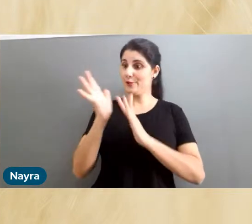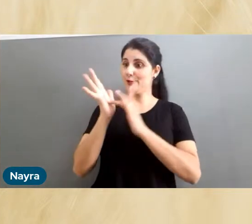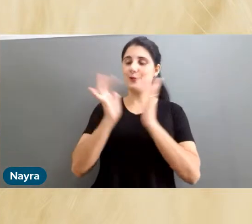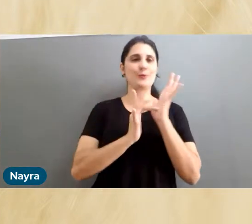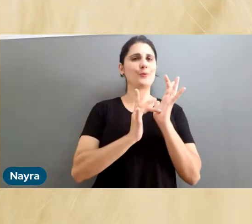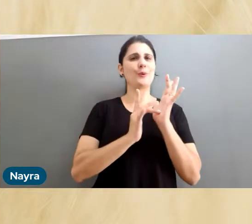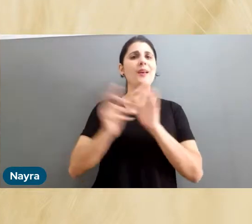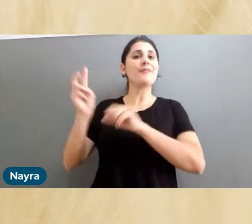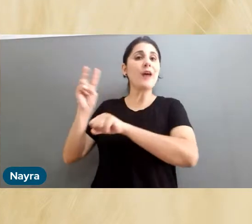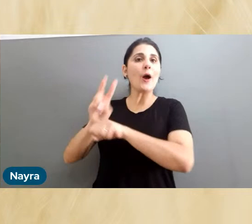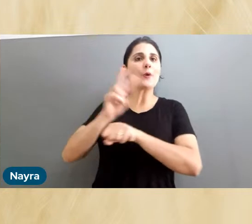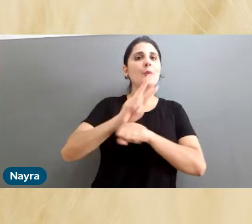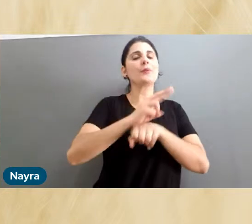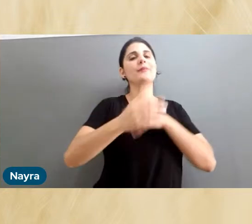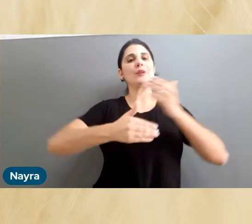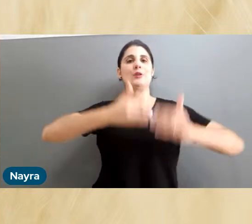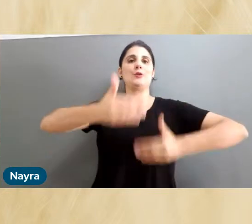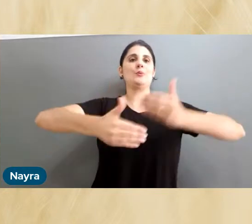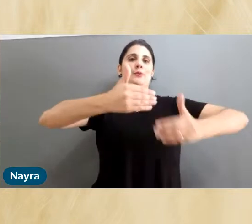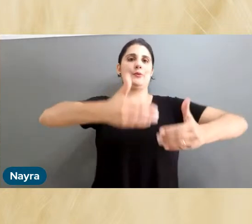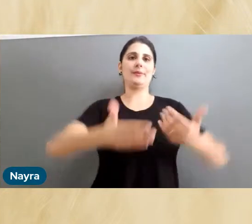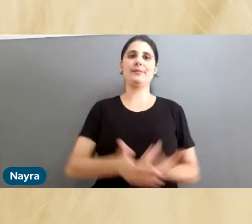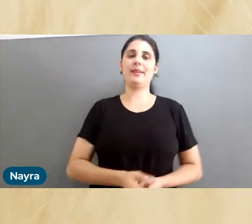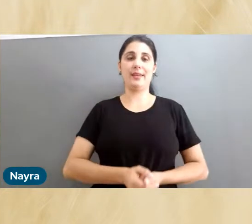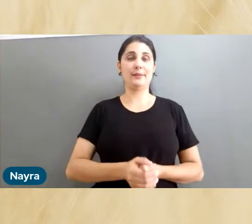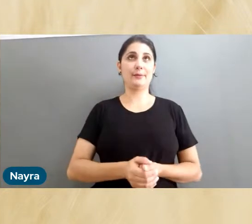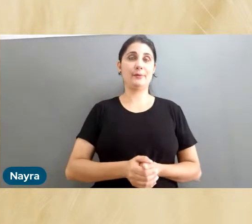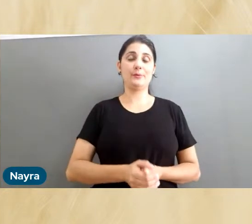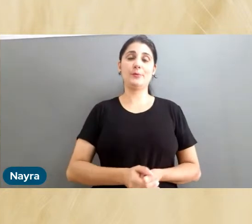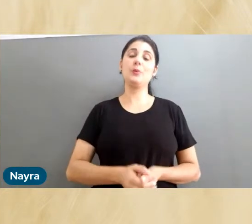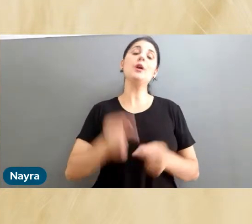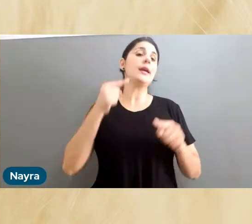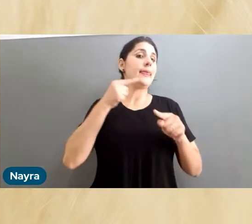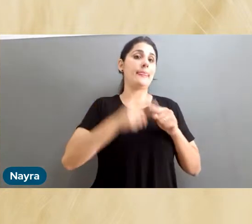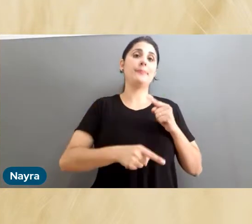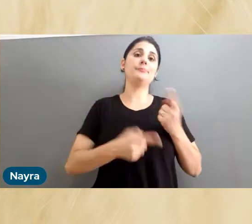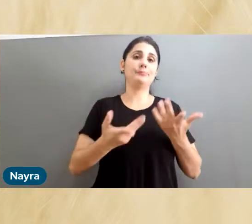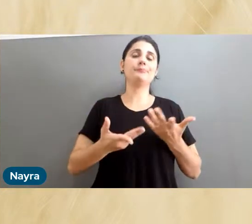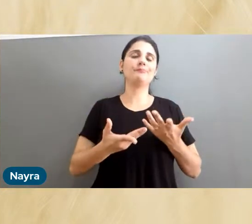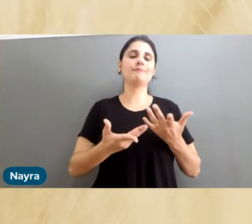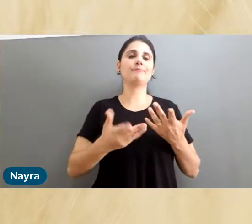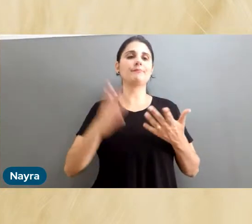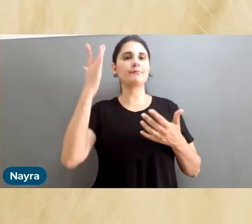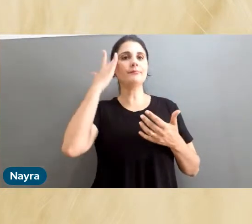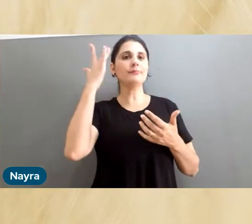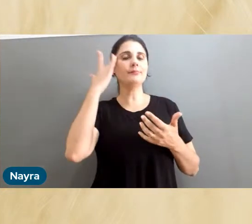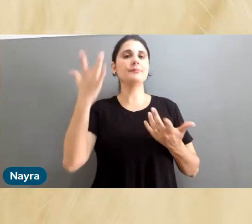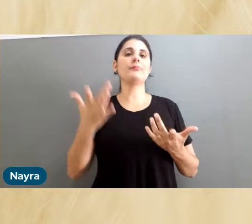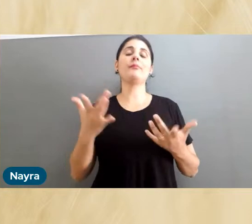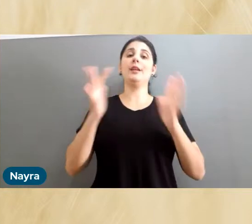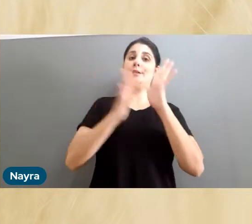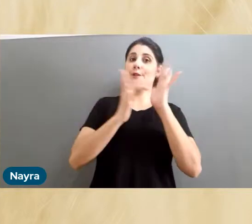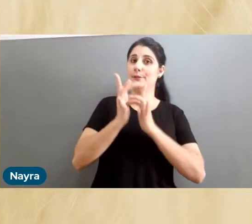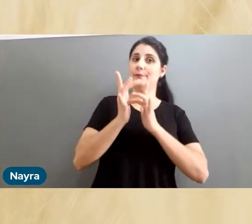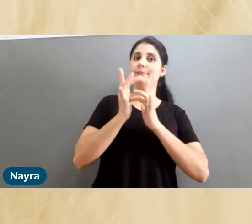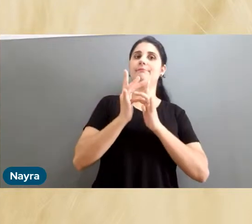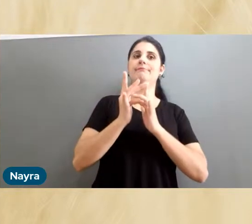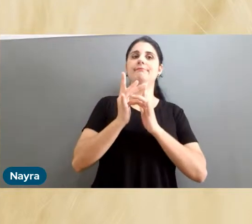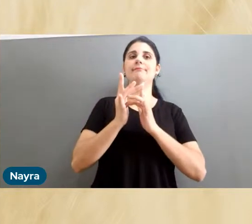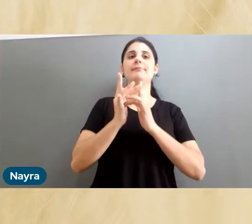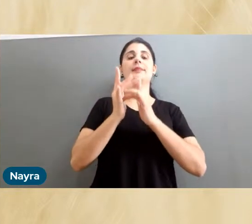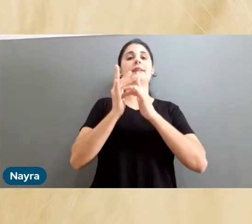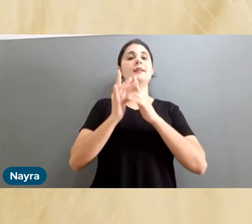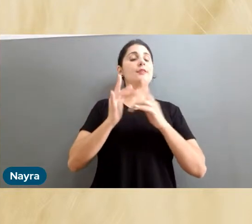cuidando desse processo e nós não podemos ignorar que, quando Jesus está no leme,